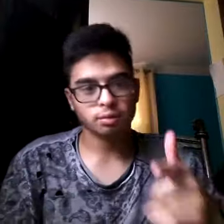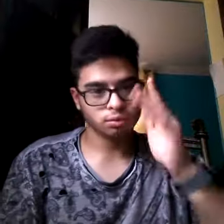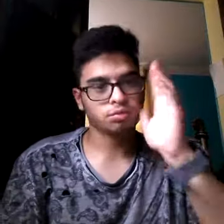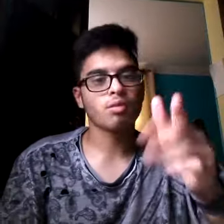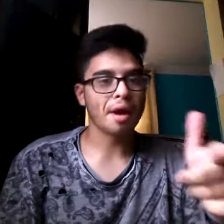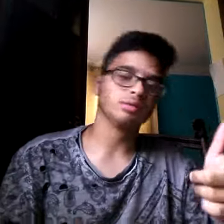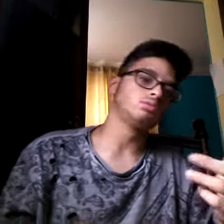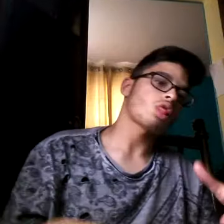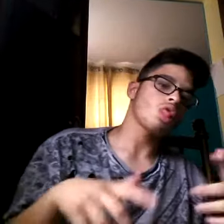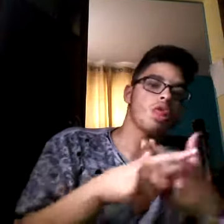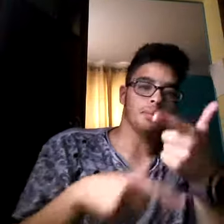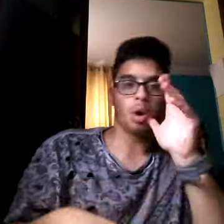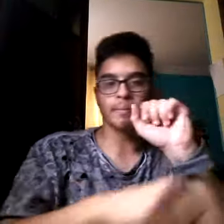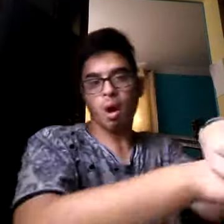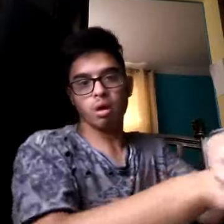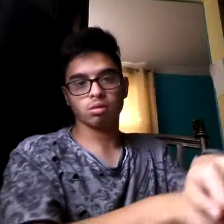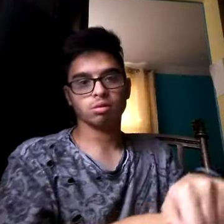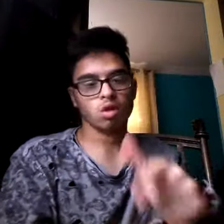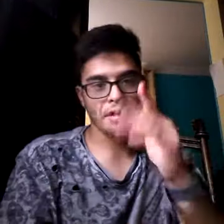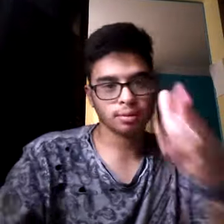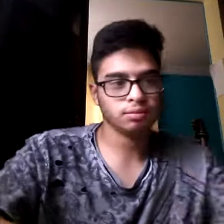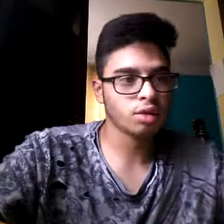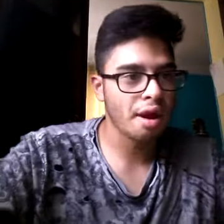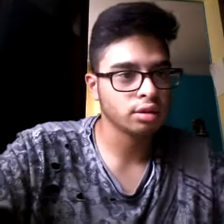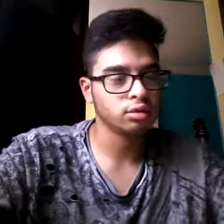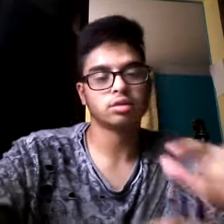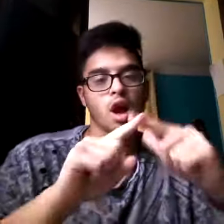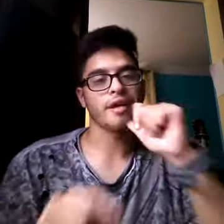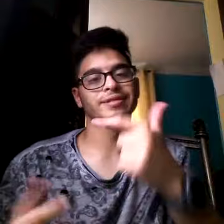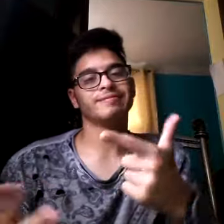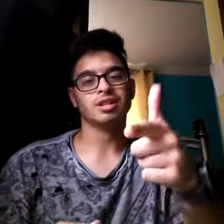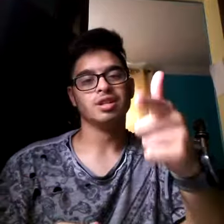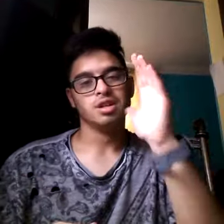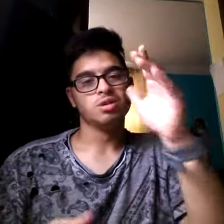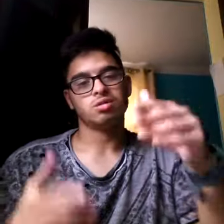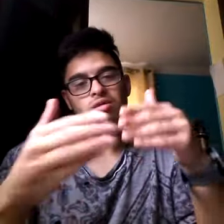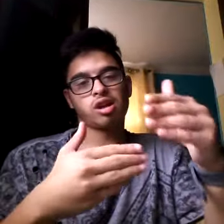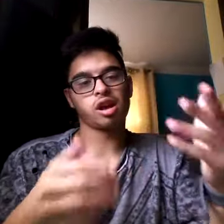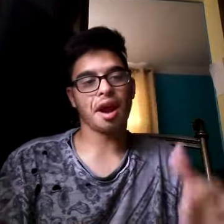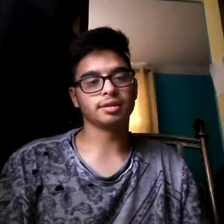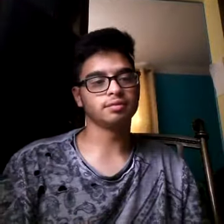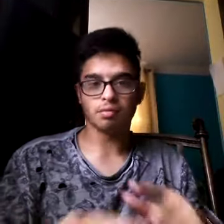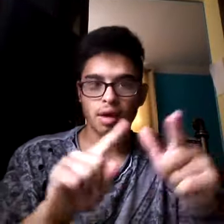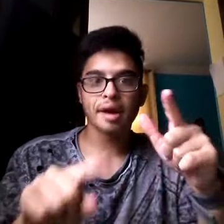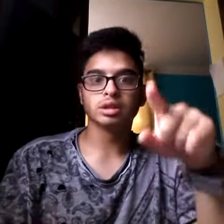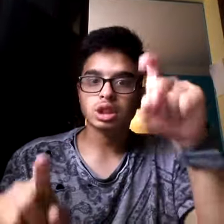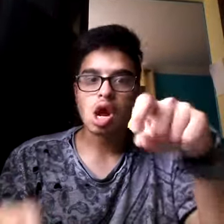recuperación de todo lo que sea personas que estén debajo de esos escombros. En este momento la prioridad de México es salvar a las